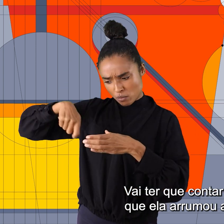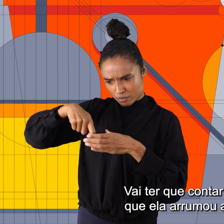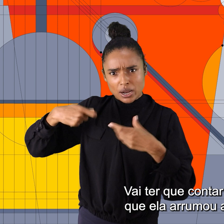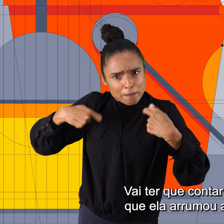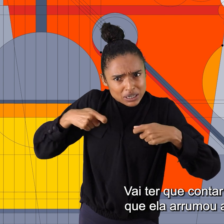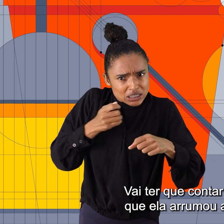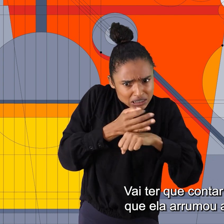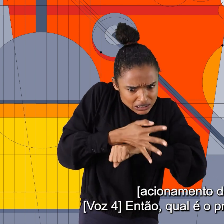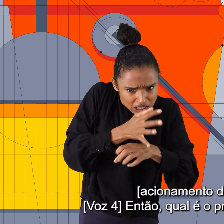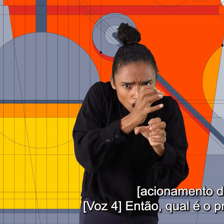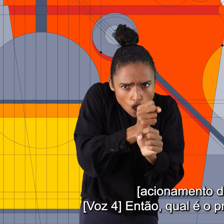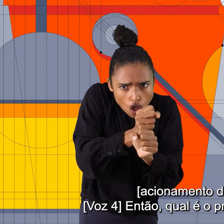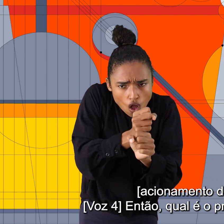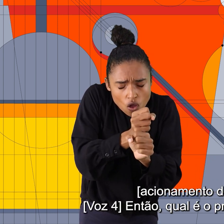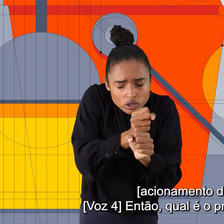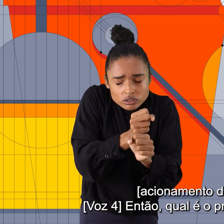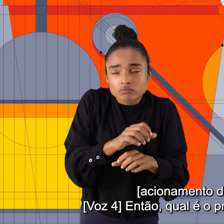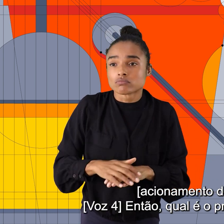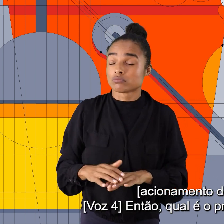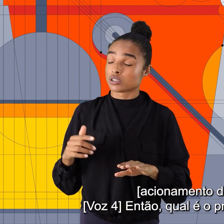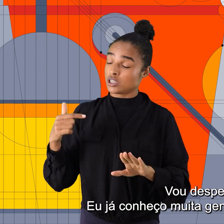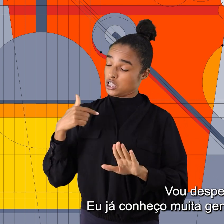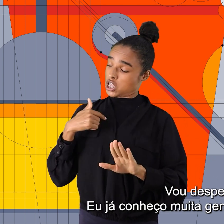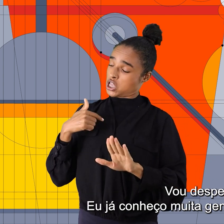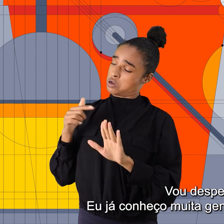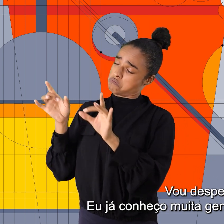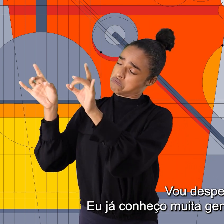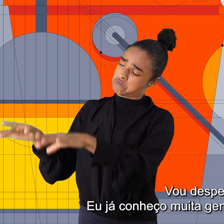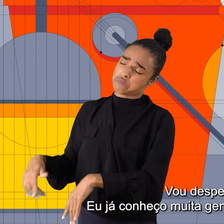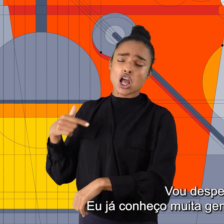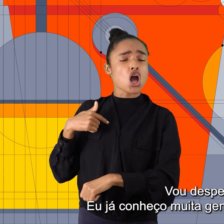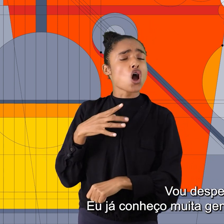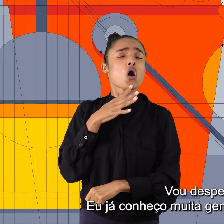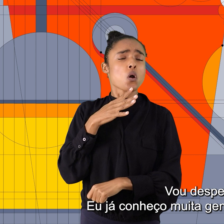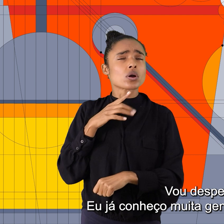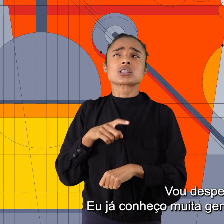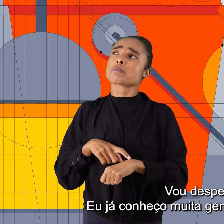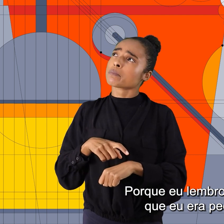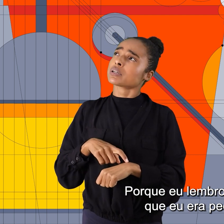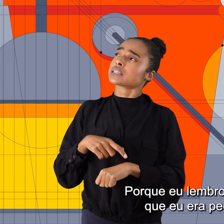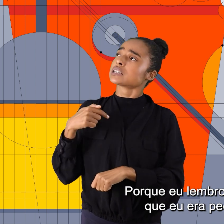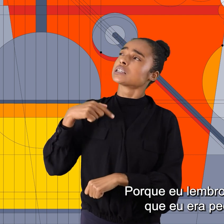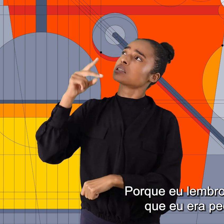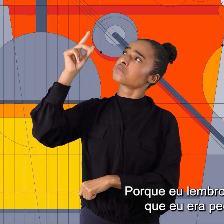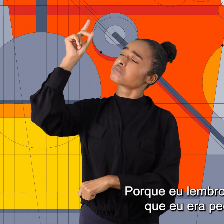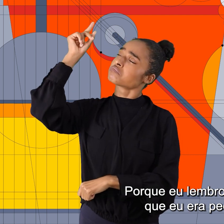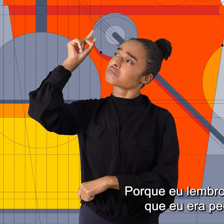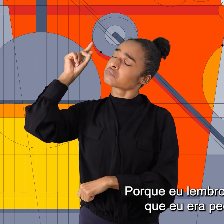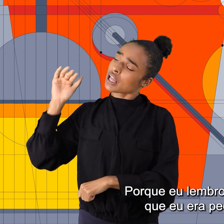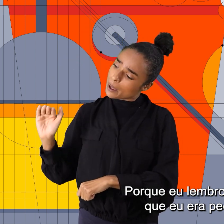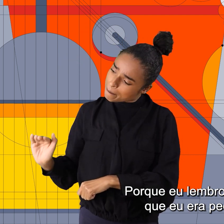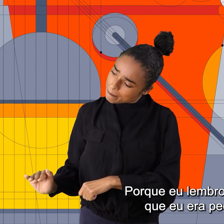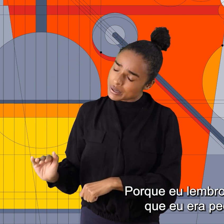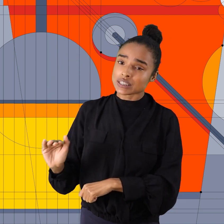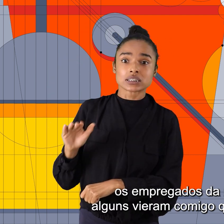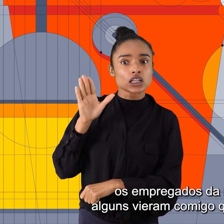que ela arrumou a cozinha. Então, qual é o primeiro momento? Vou despedir. Eu já conheço muita gente que despediu. Porque eu lembro do tempo que eu